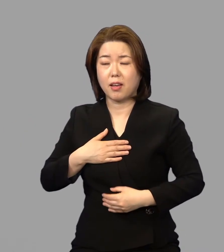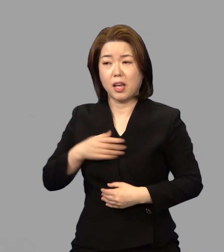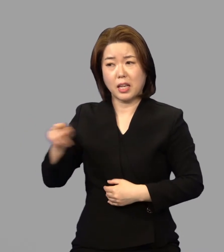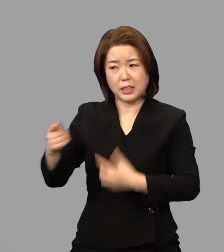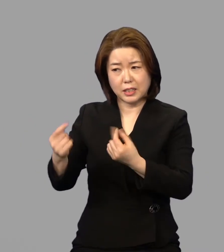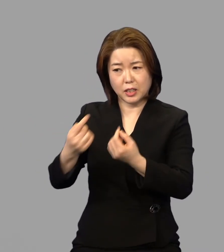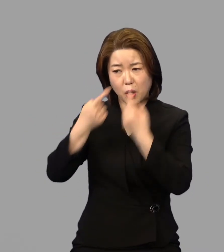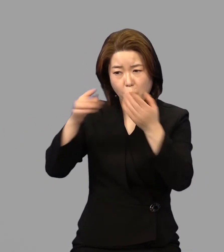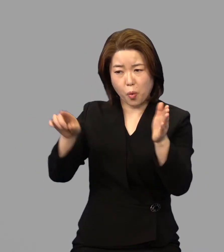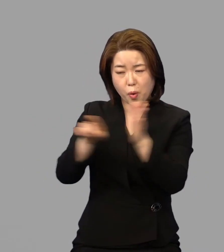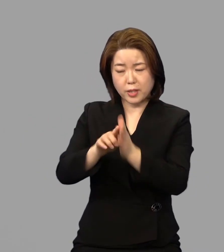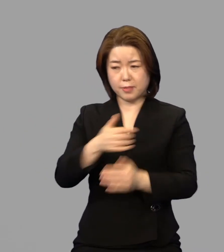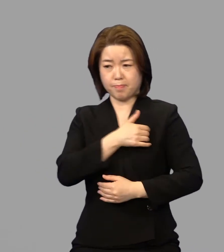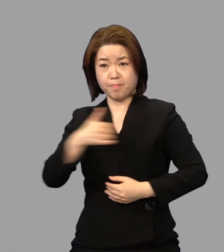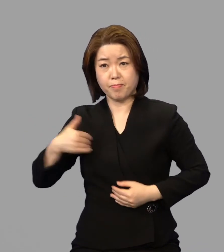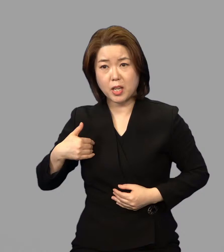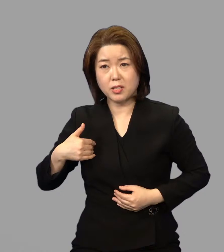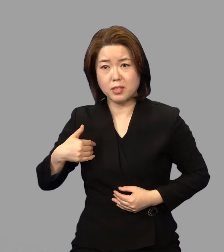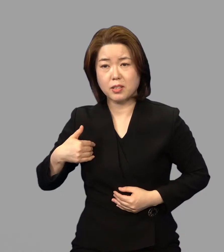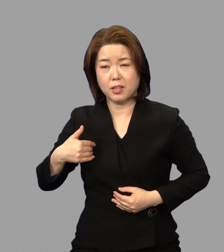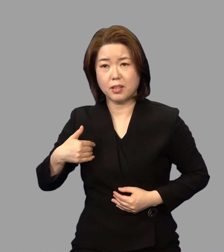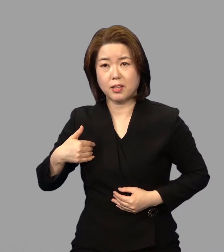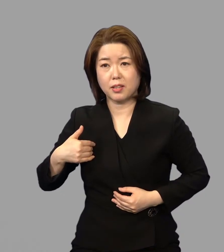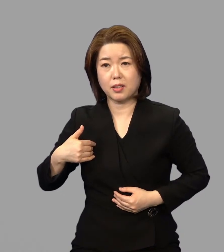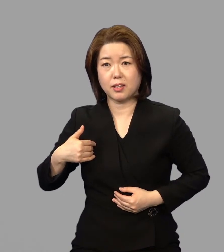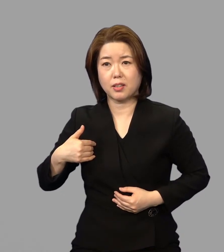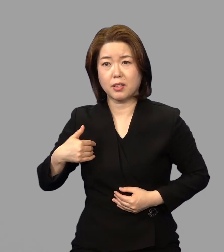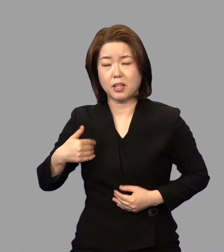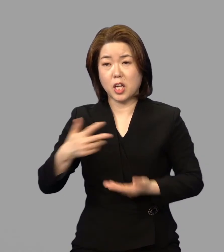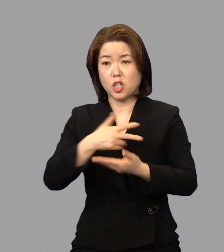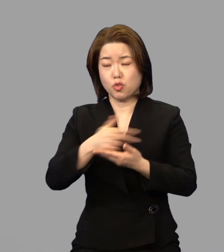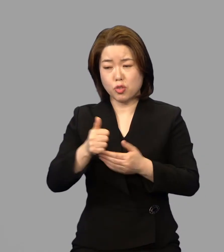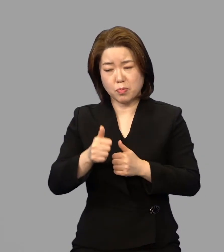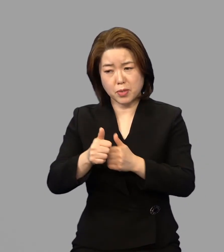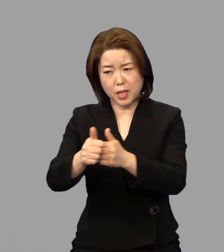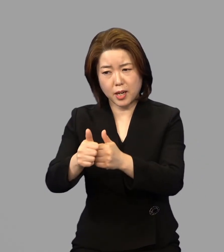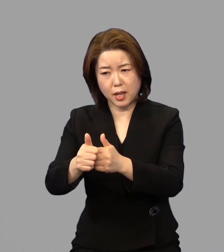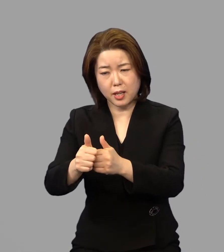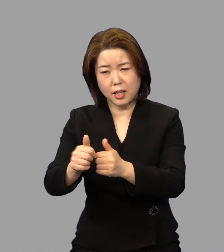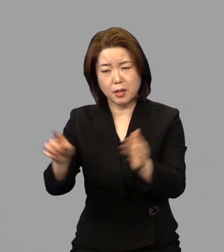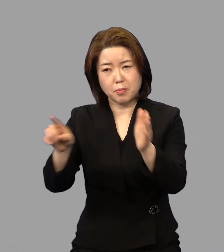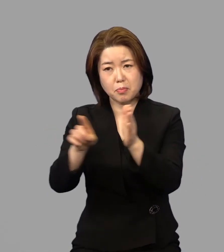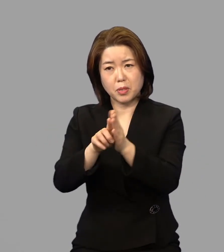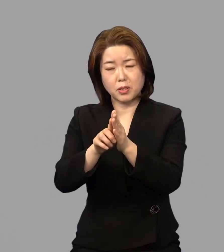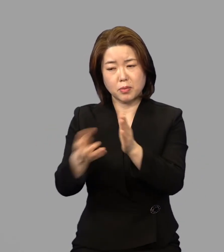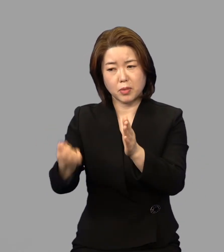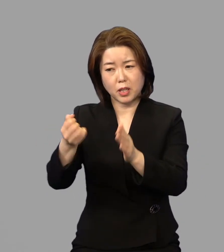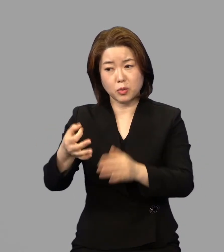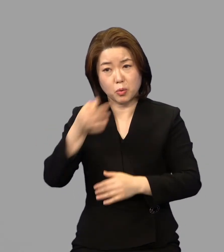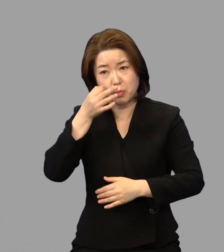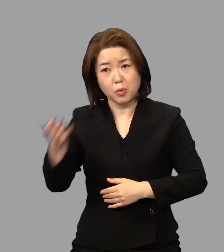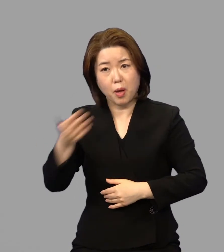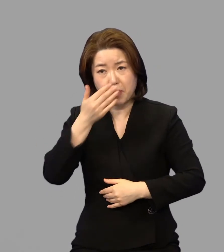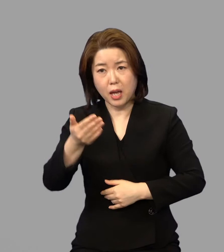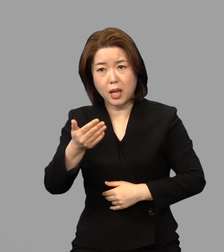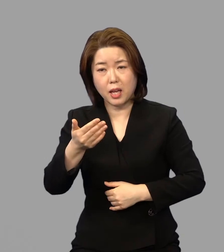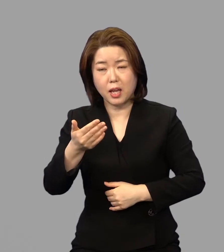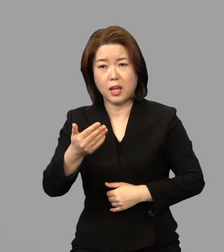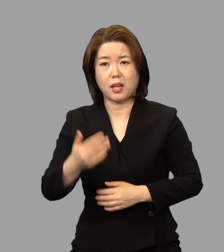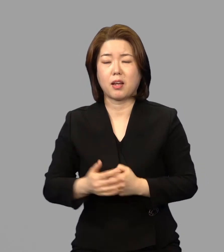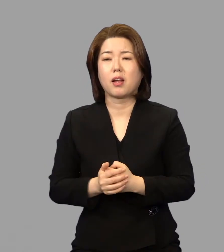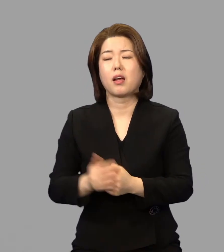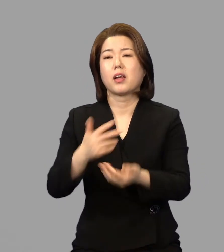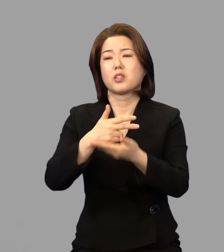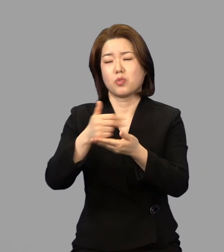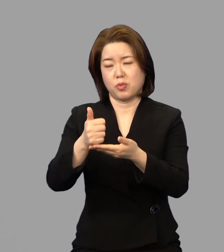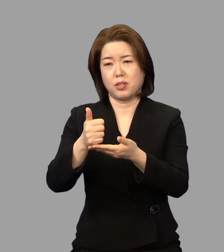그렇게 확신 있게 자신감 있게 주님을 따라가는 그런 믿음 가지고 있습니까?